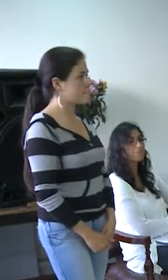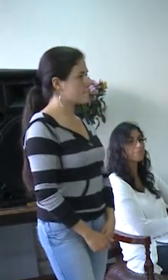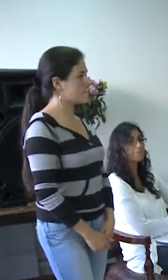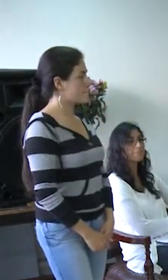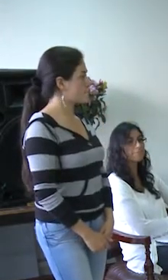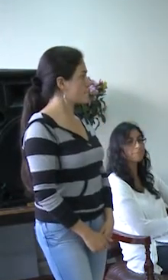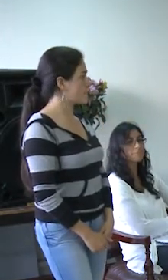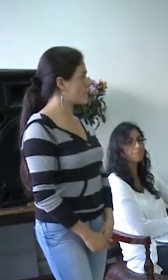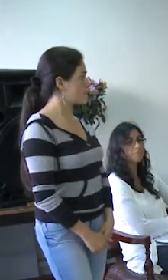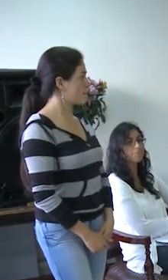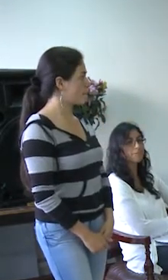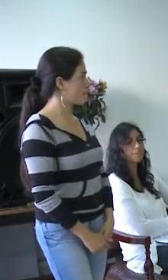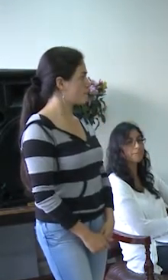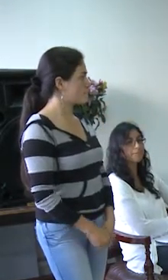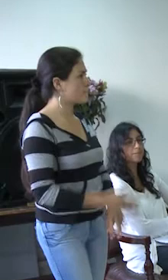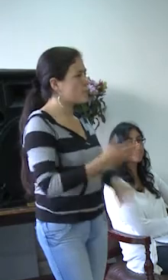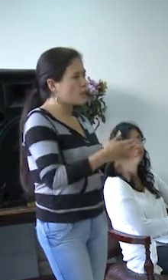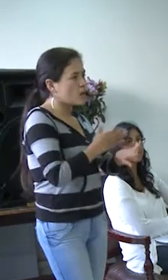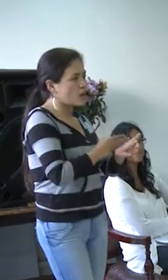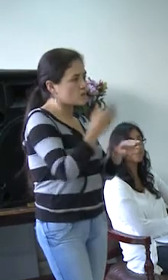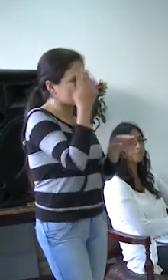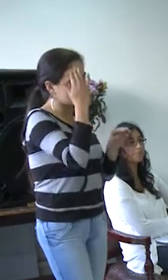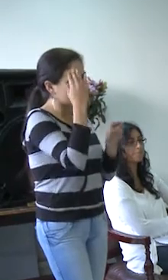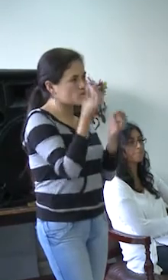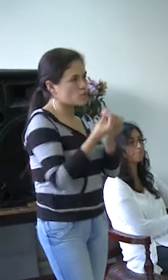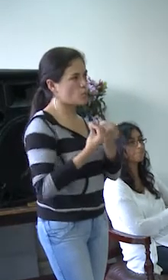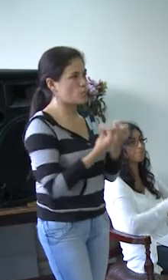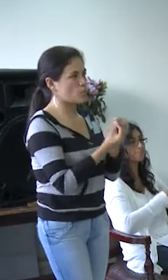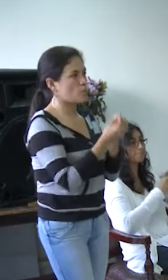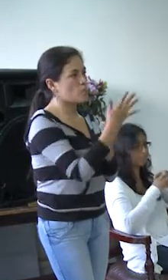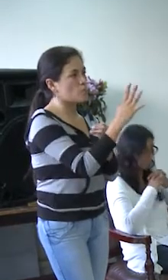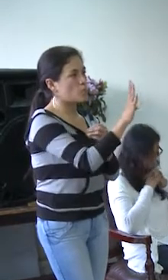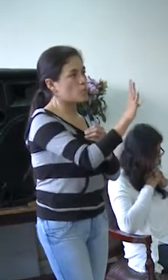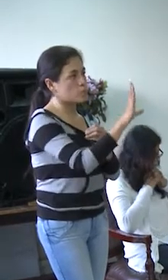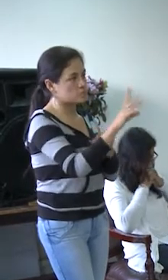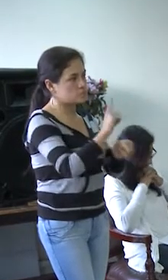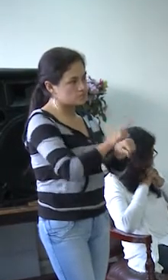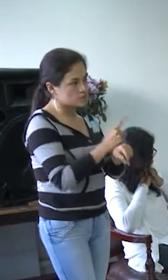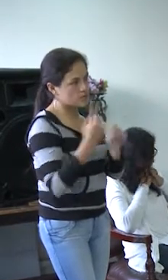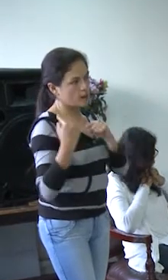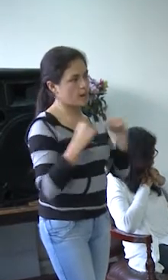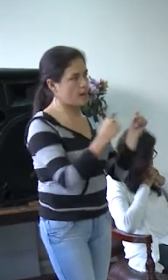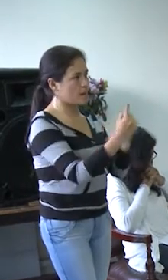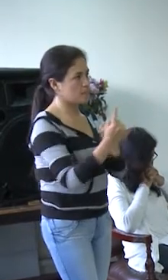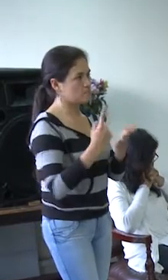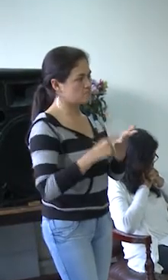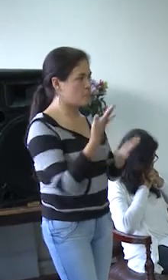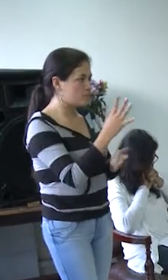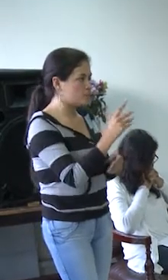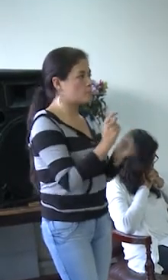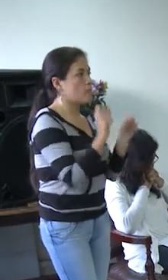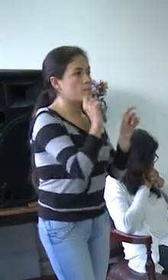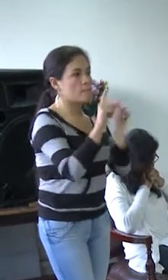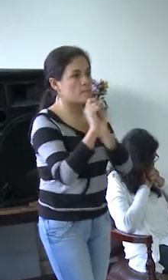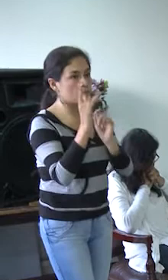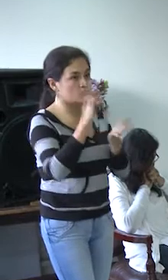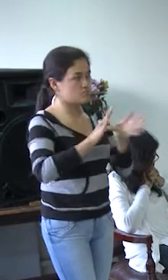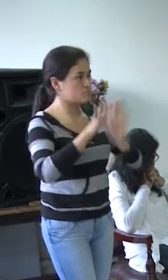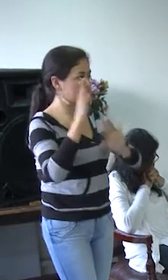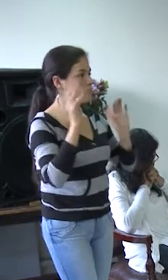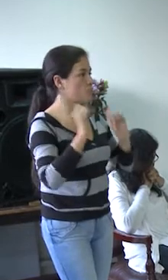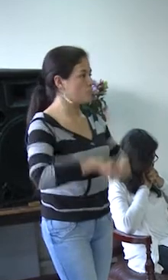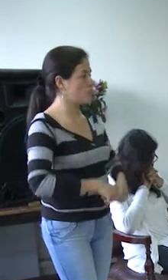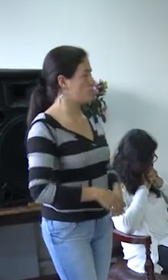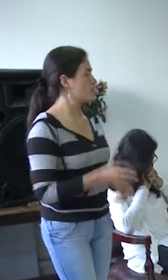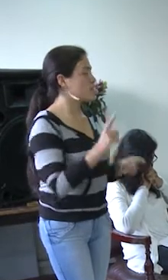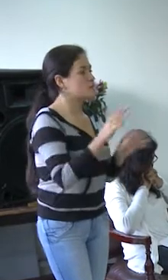Hemos pensado conversar alrededor más o menos de unos 45 minutos, poder abrir algunas preguntas, pero